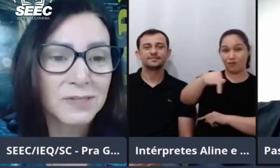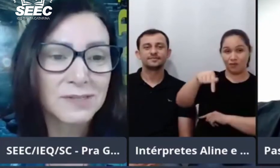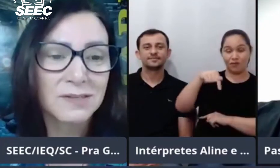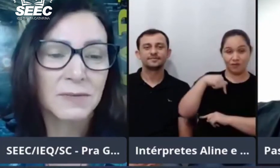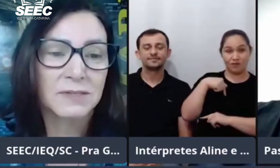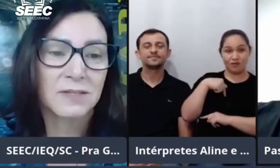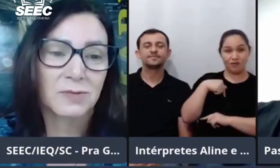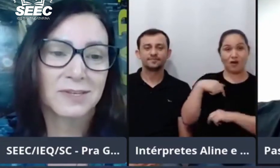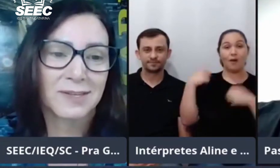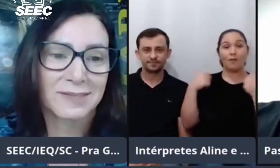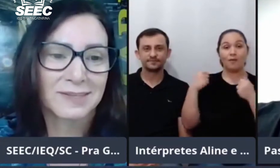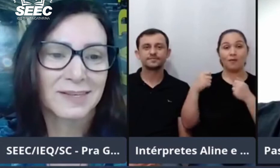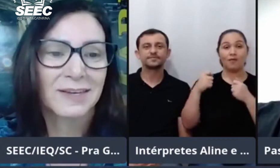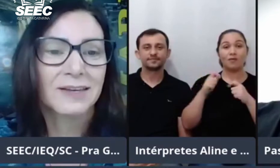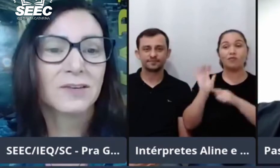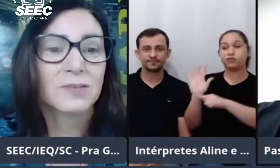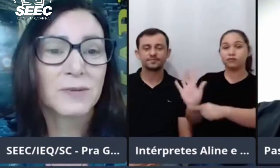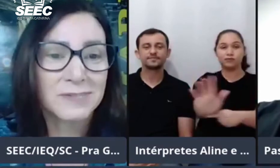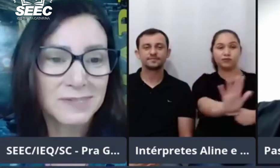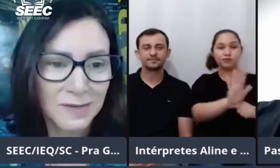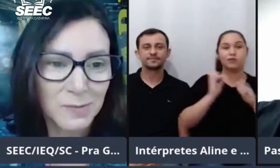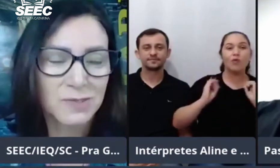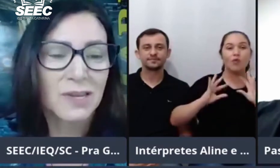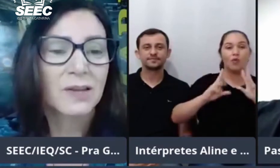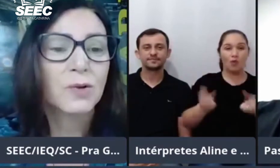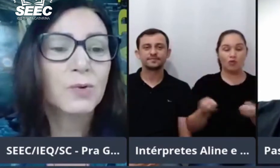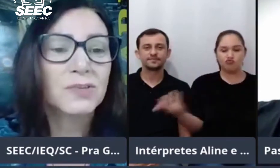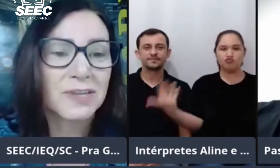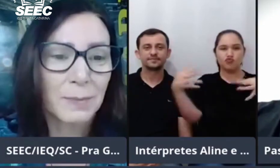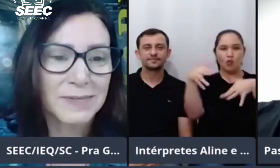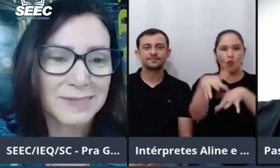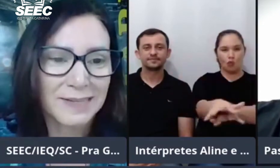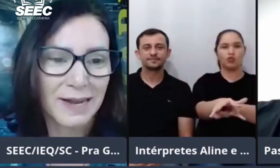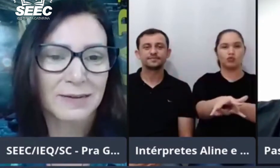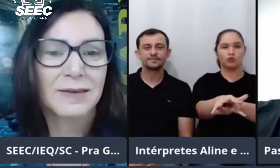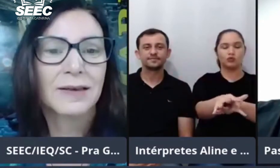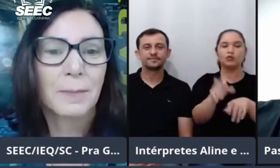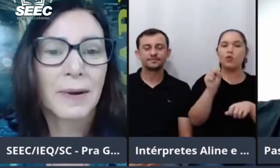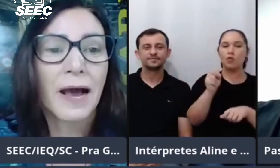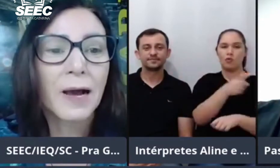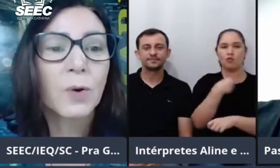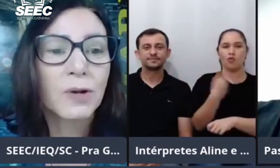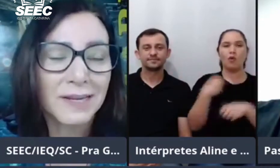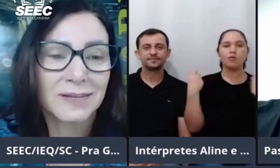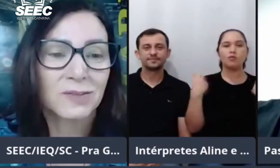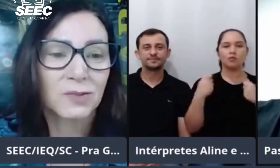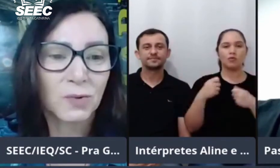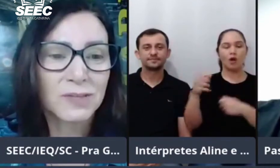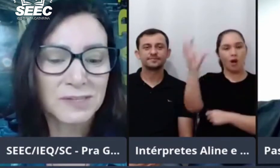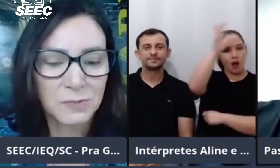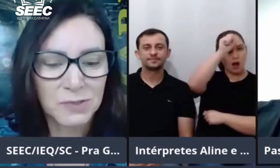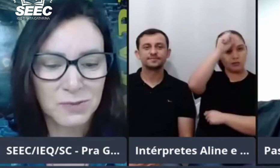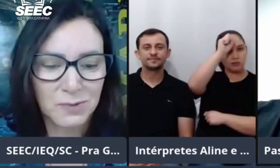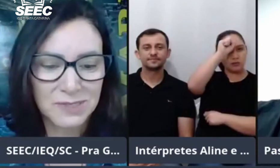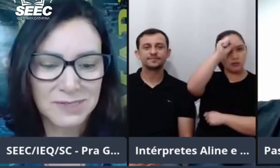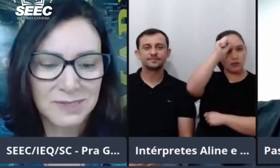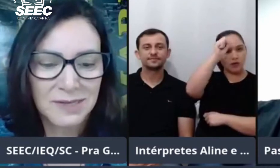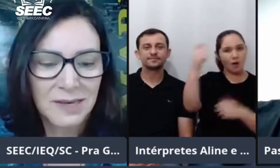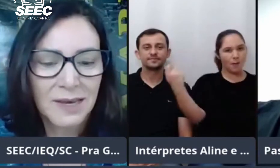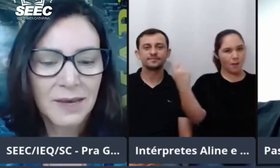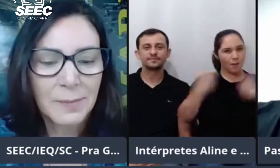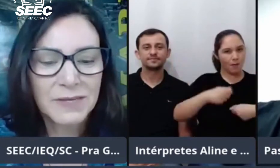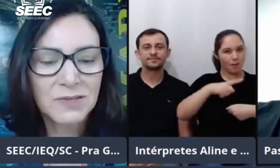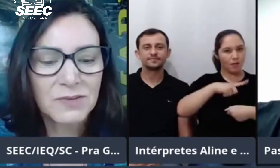para todas as demandas da sociedade. Nós precisamos nos capacitar para acolher todas as